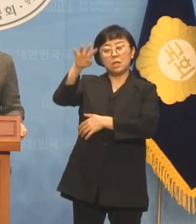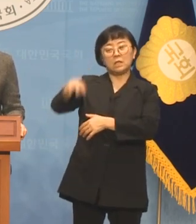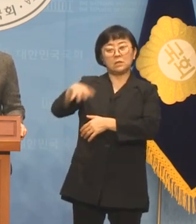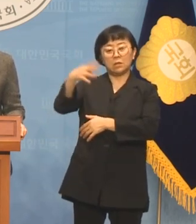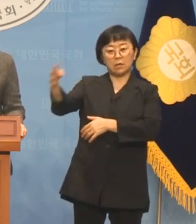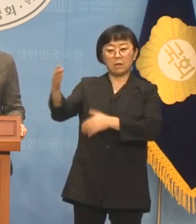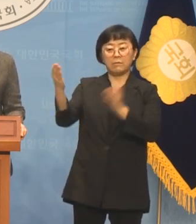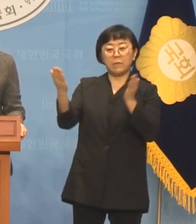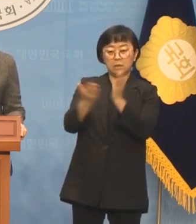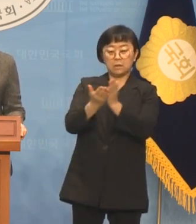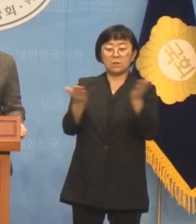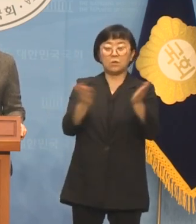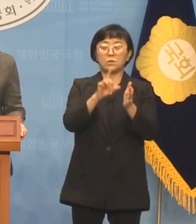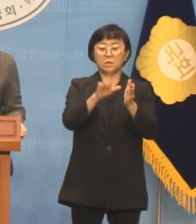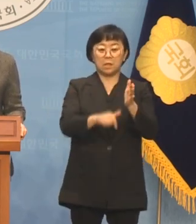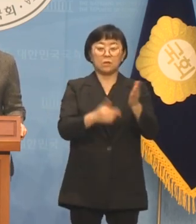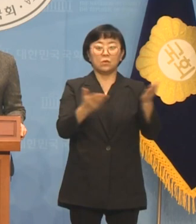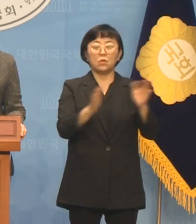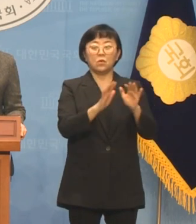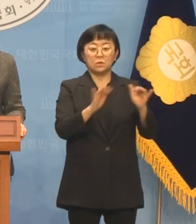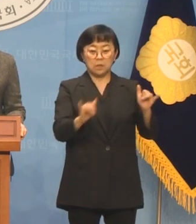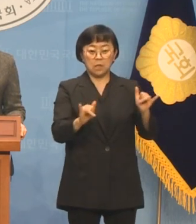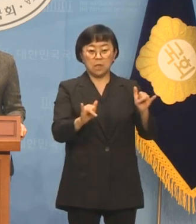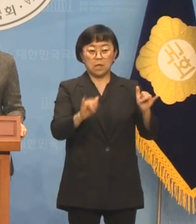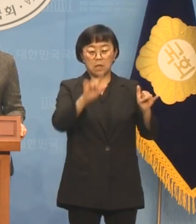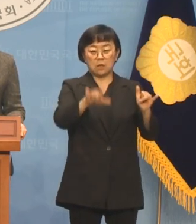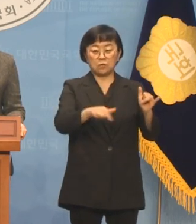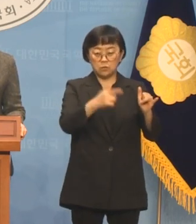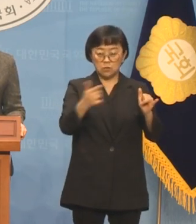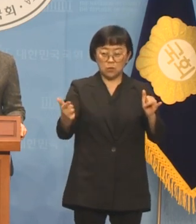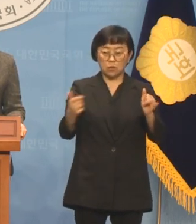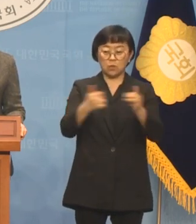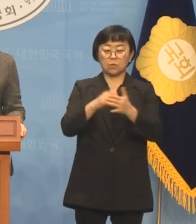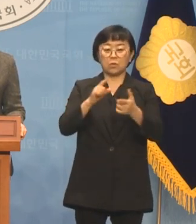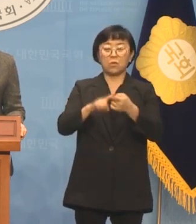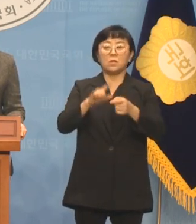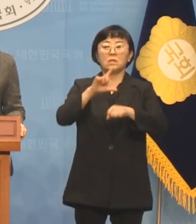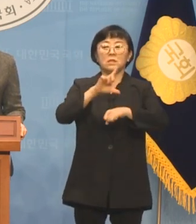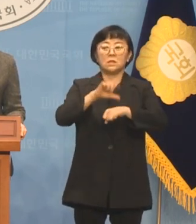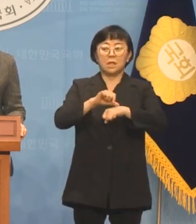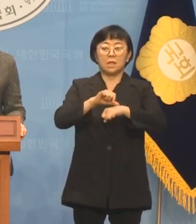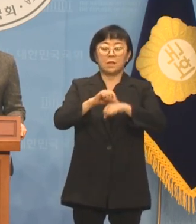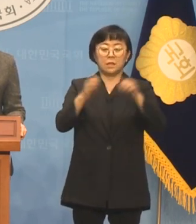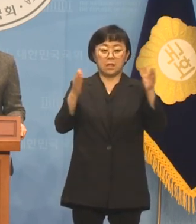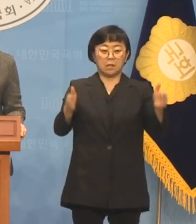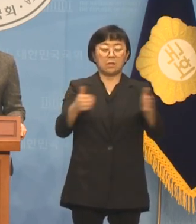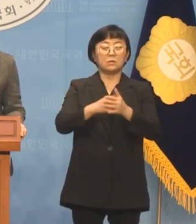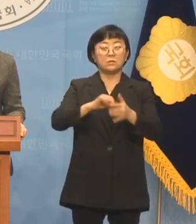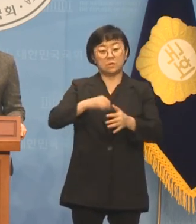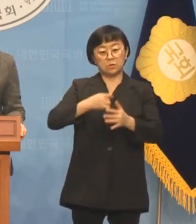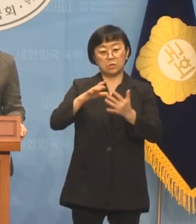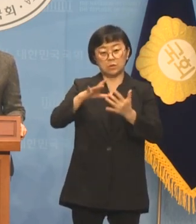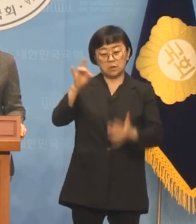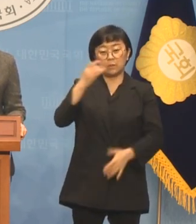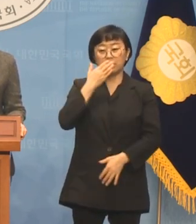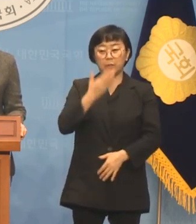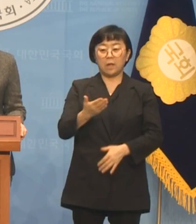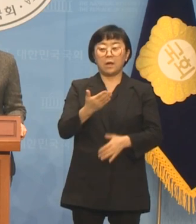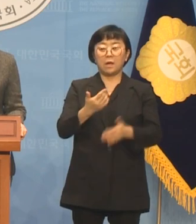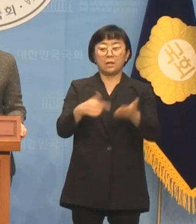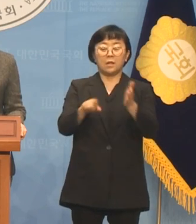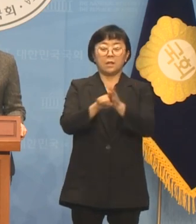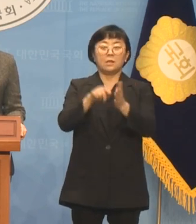있던 근로시간을 노동자가 전일제와 전일제 시간제 사이에서 스스로 선택할 수